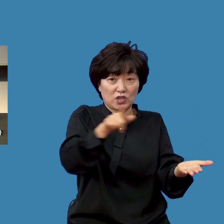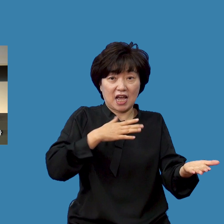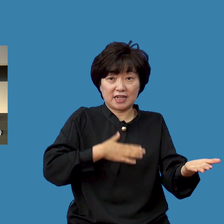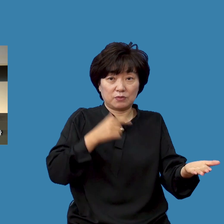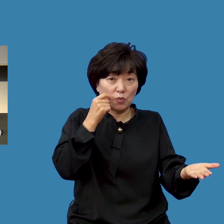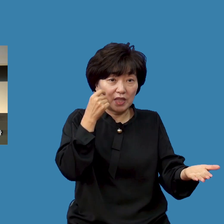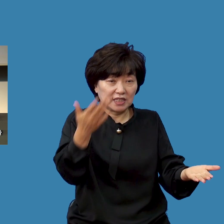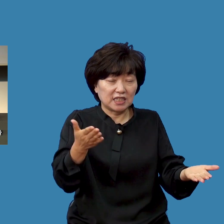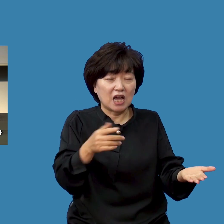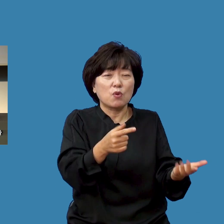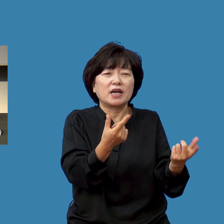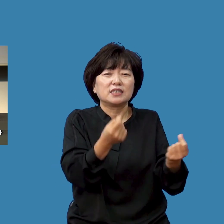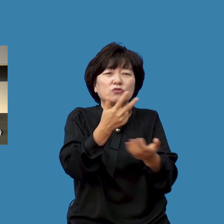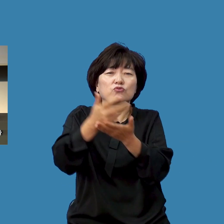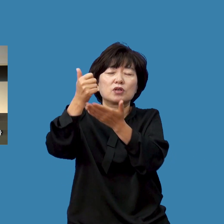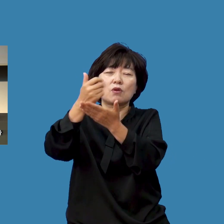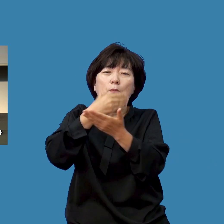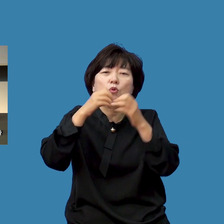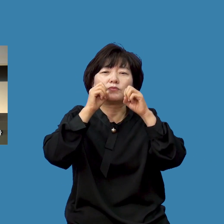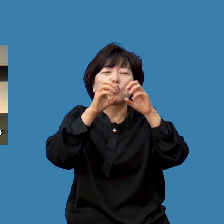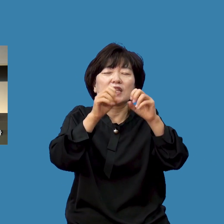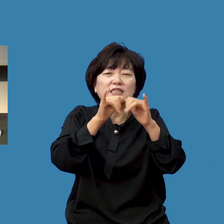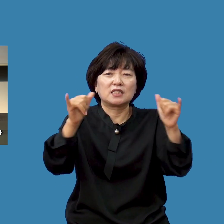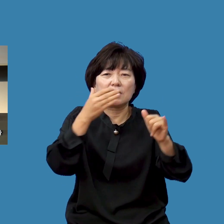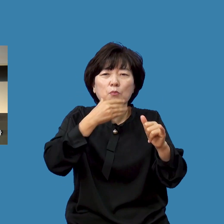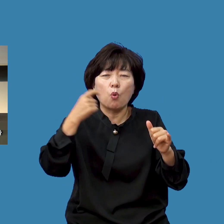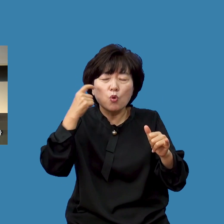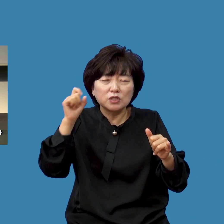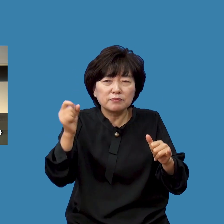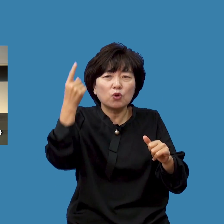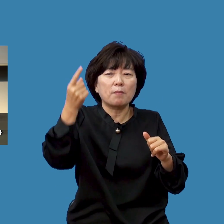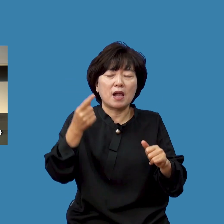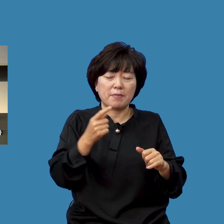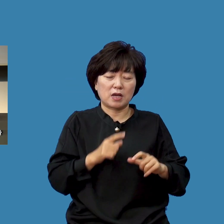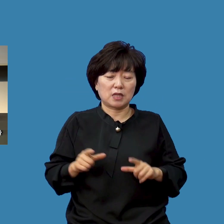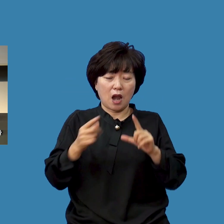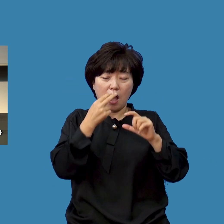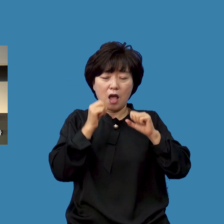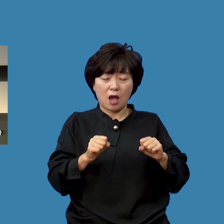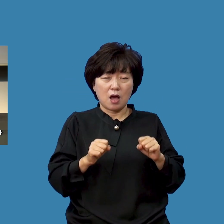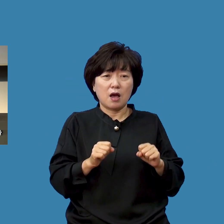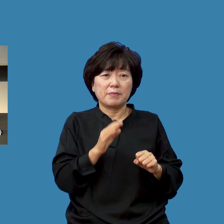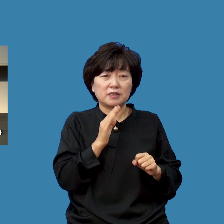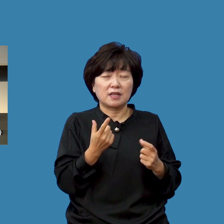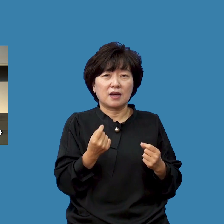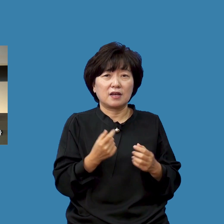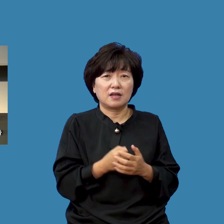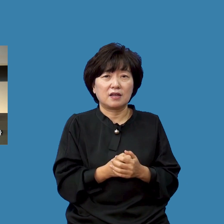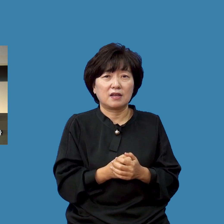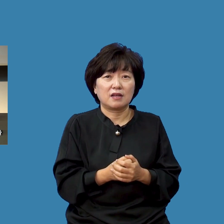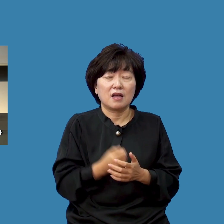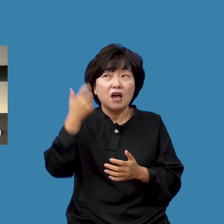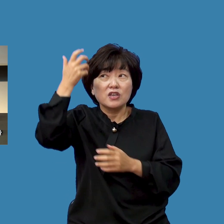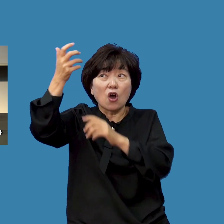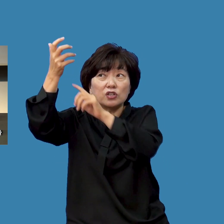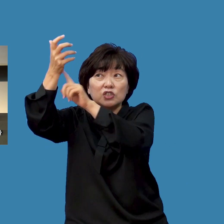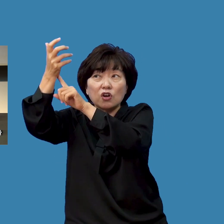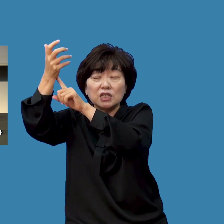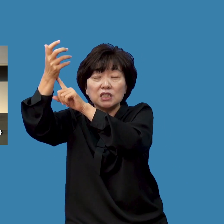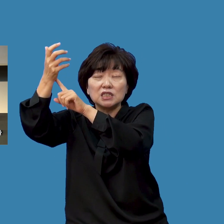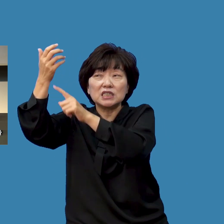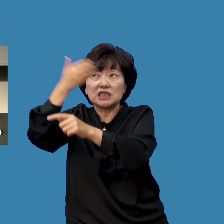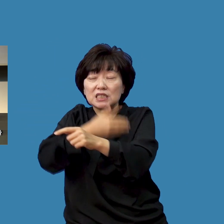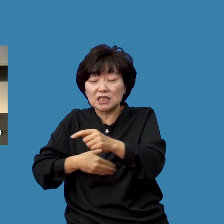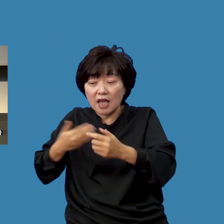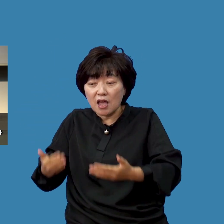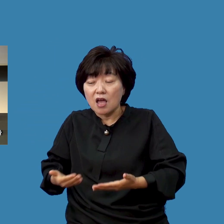못하느냐. 이와 같이 주께서도 복음 전하는 자들이 복음으로 말미암아 살리라 명하셨느니라. 자, 무슨 말이냐면, 영적인 것에